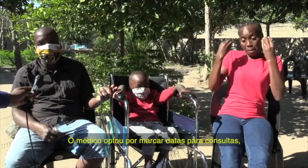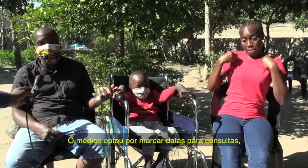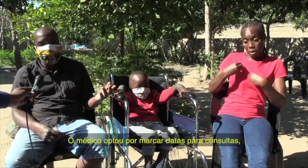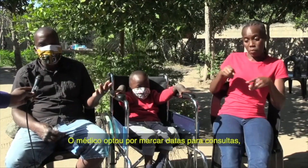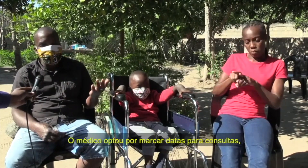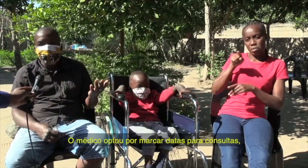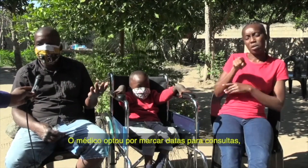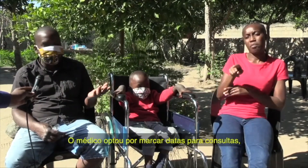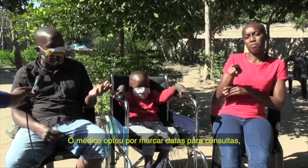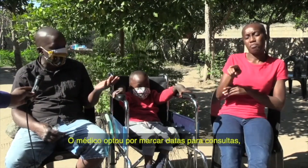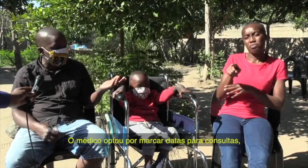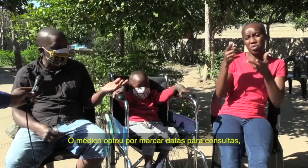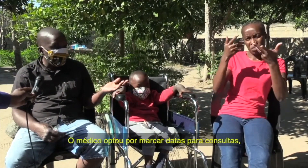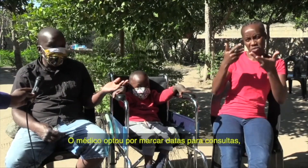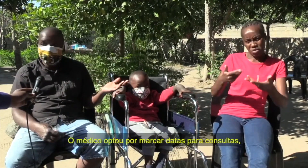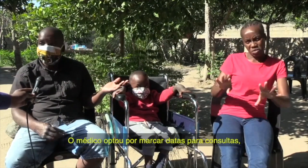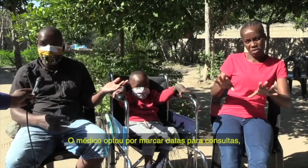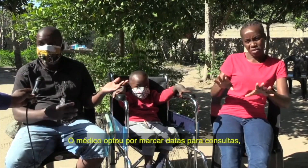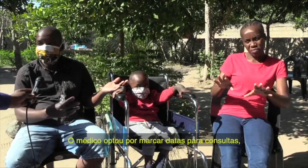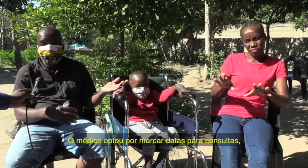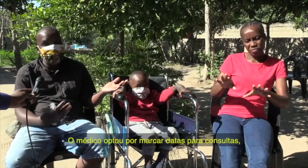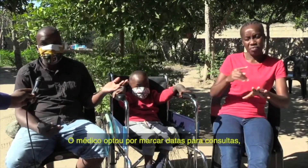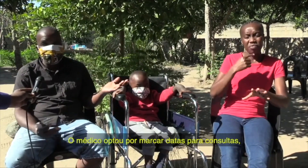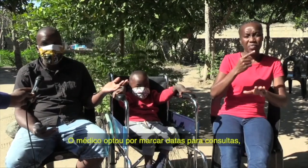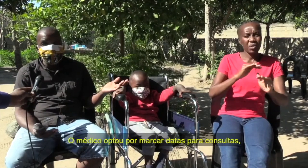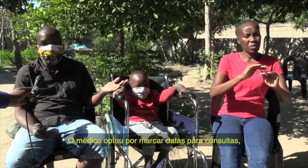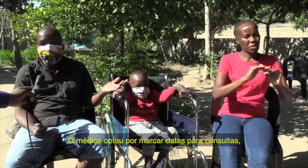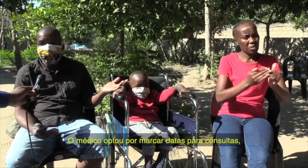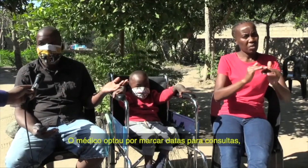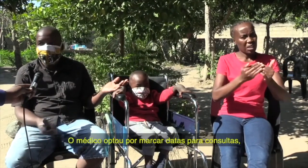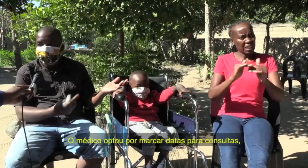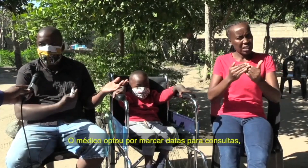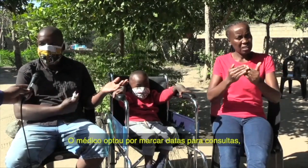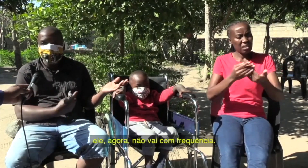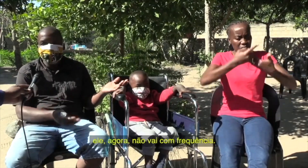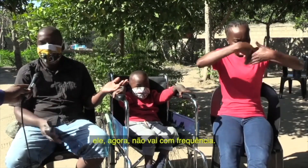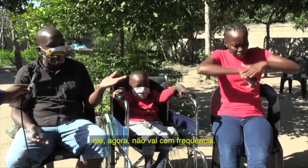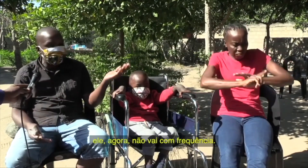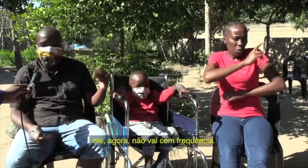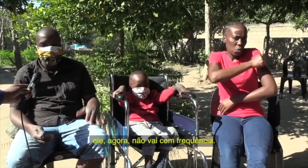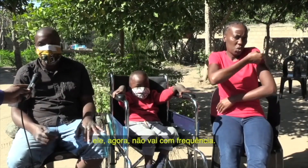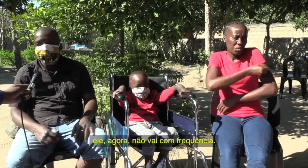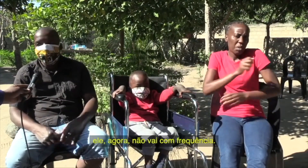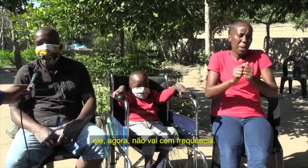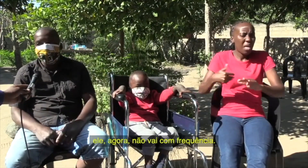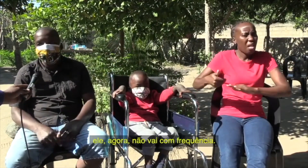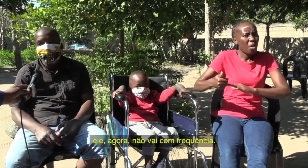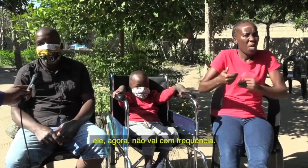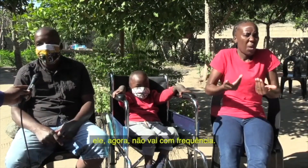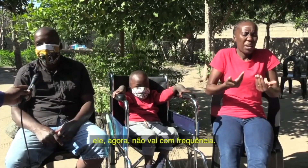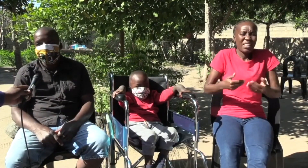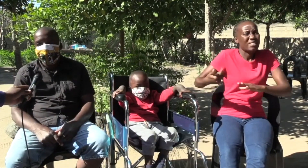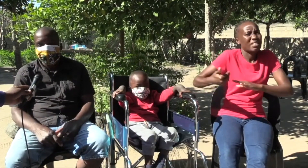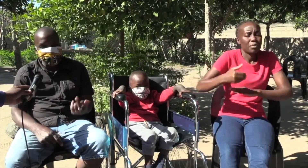também optou em marcar algumas datas para ele ir, mas sempre agora ele não vai